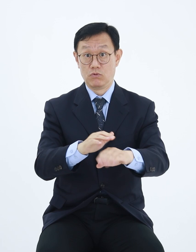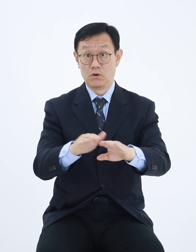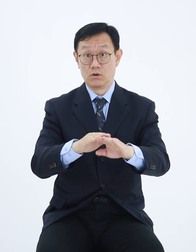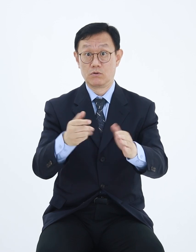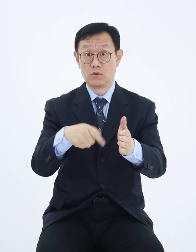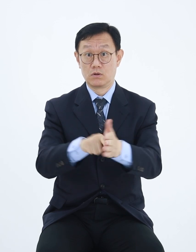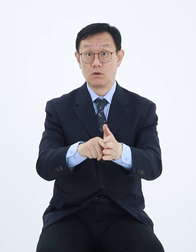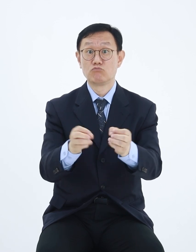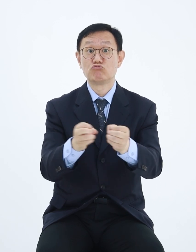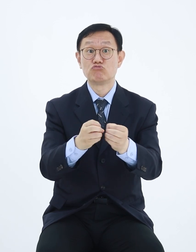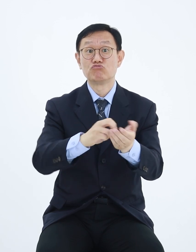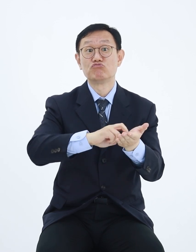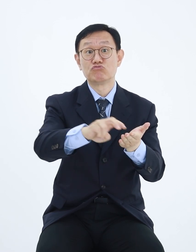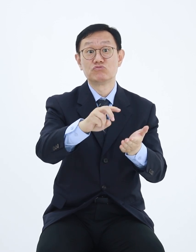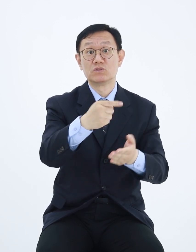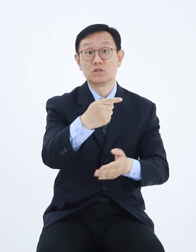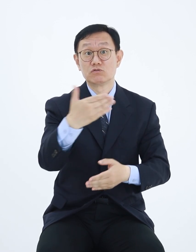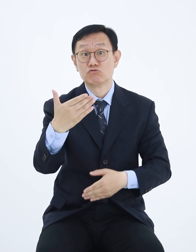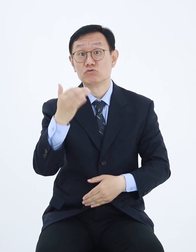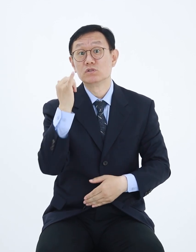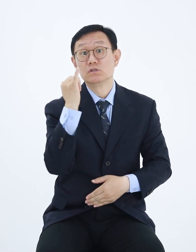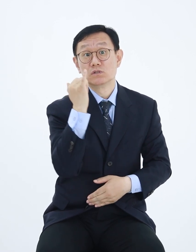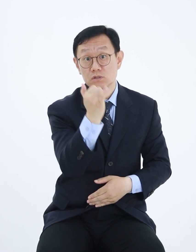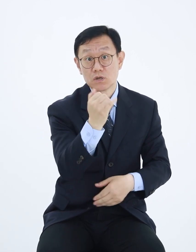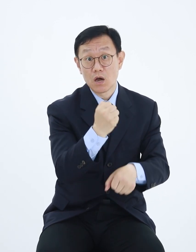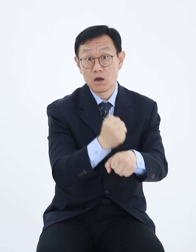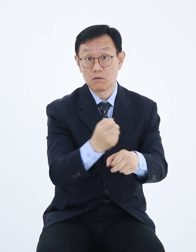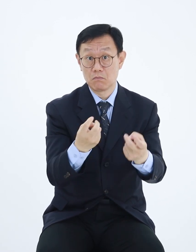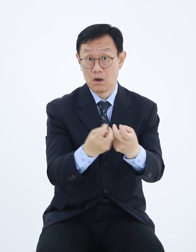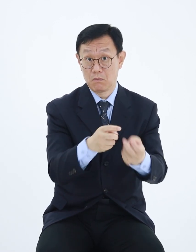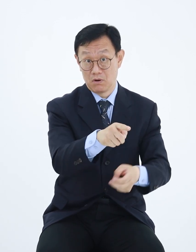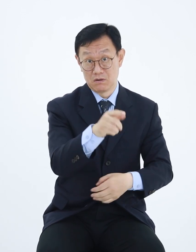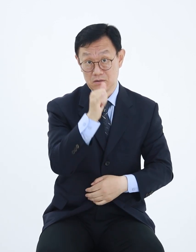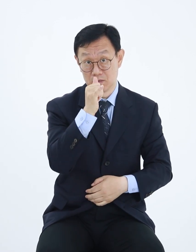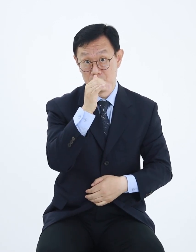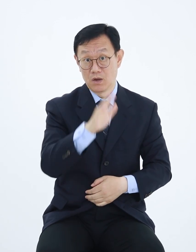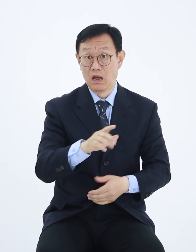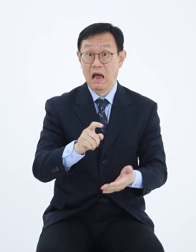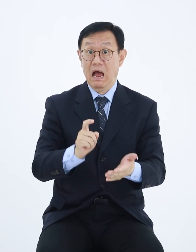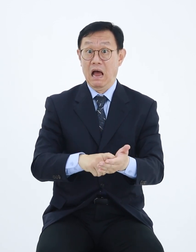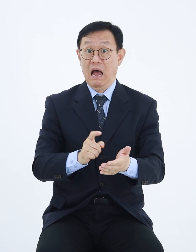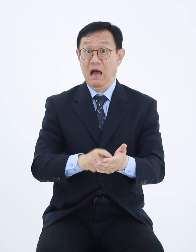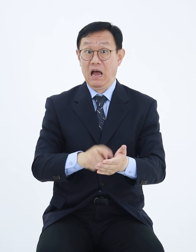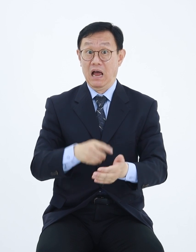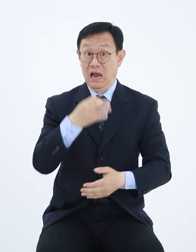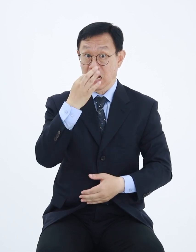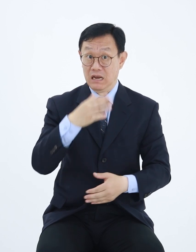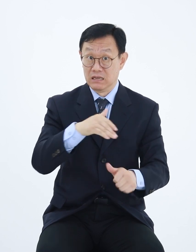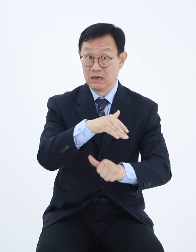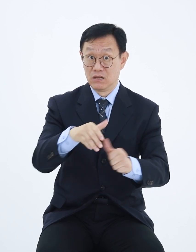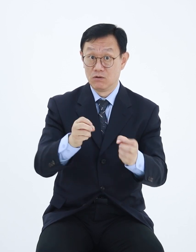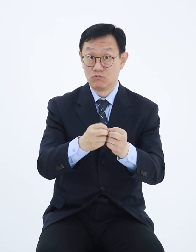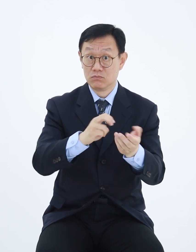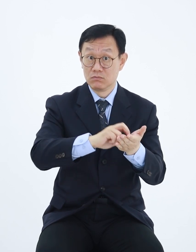이용해 119로 신고하는 방법이 시행되긴 했지만 다급하고 힘든 순간에 문자를 보낸다는 게 쉬운 일은